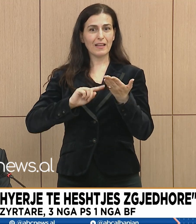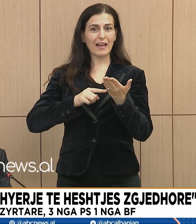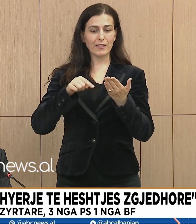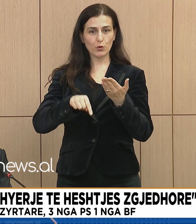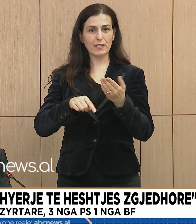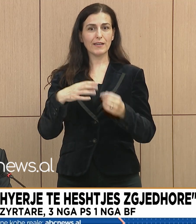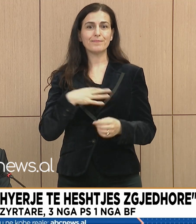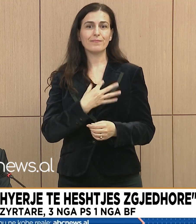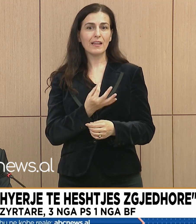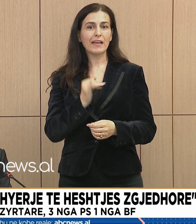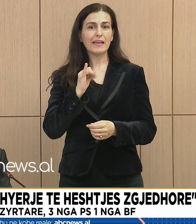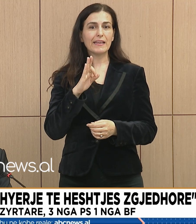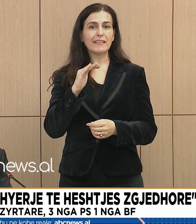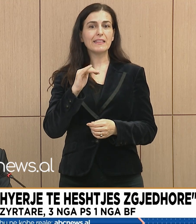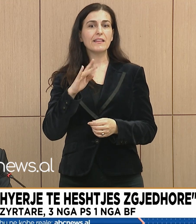identifikimit.